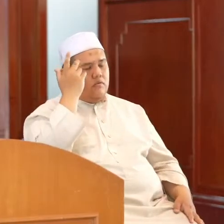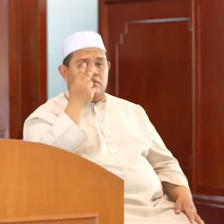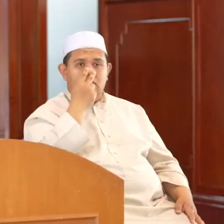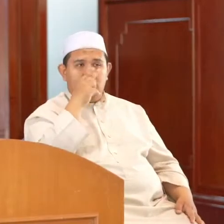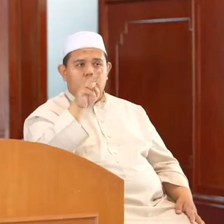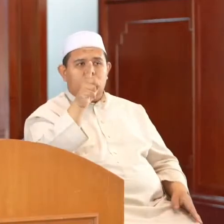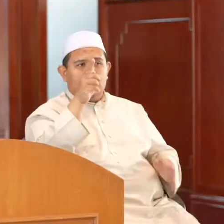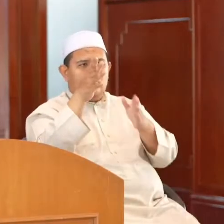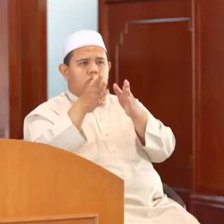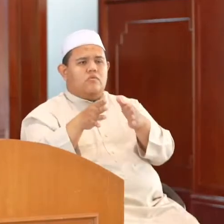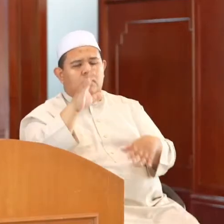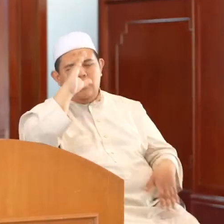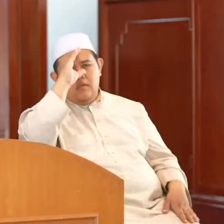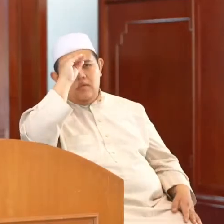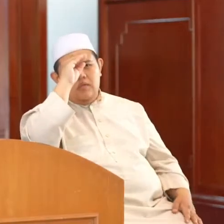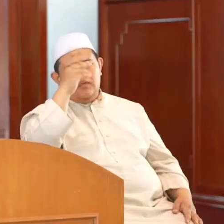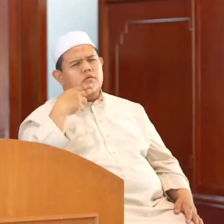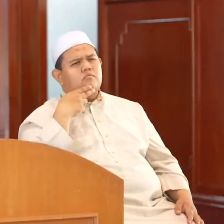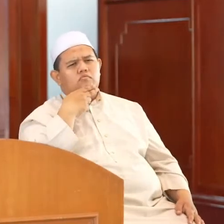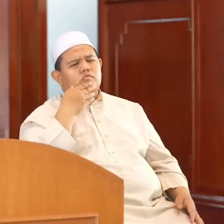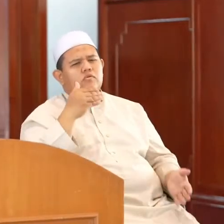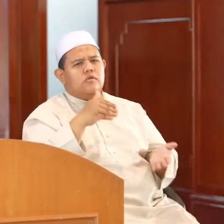seorang lelaki, budak muda,